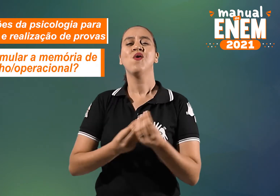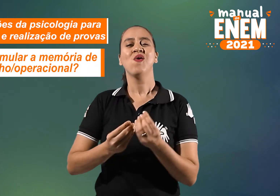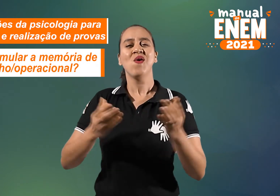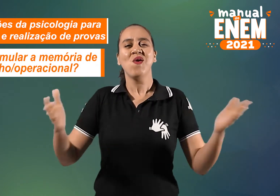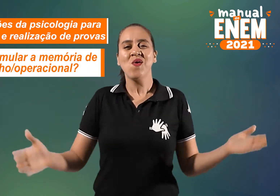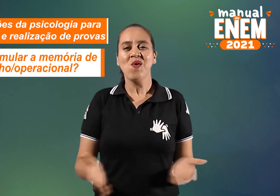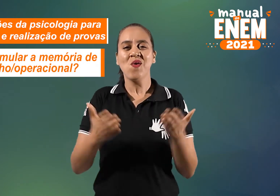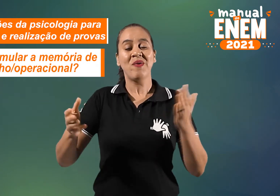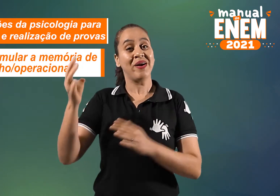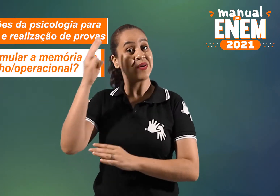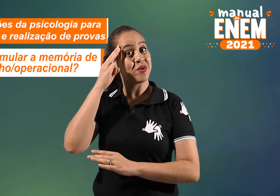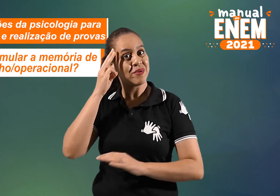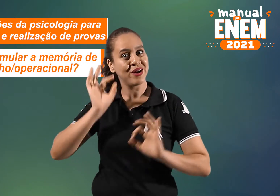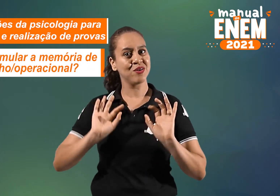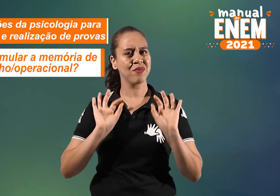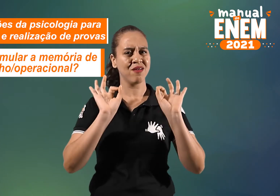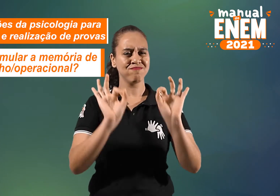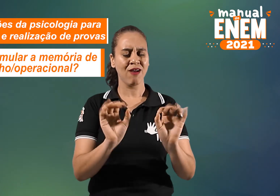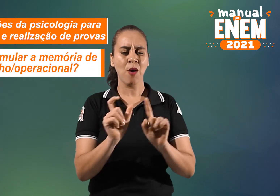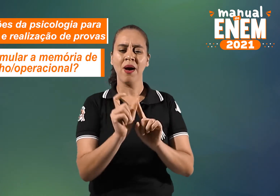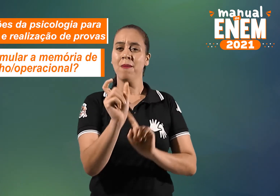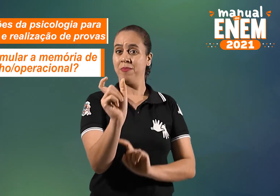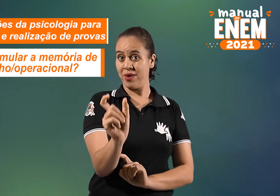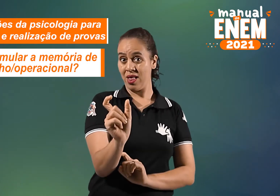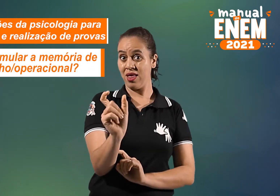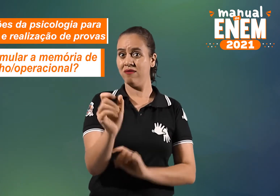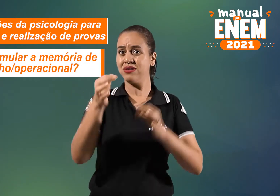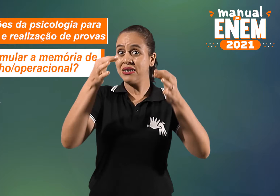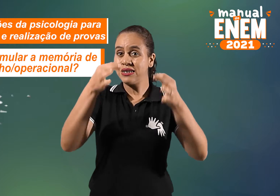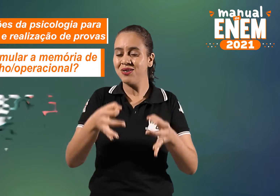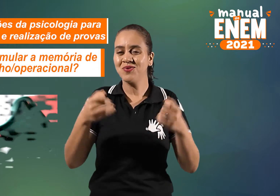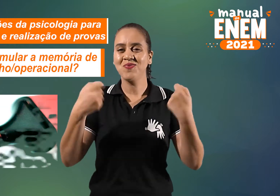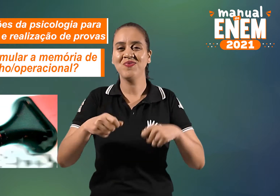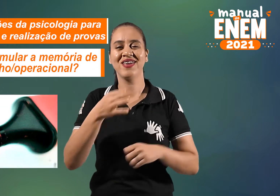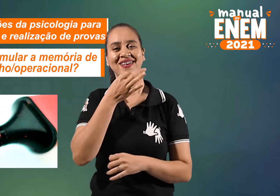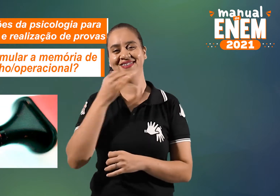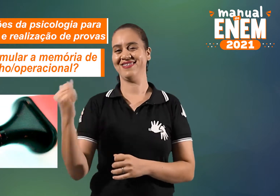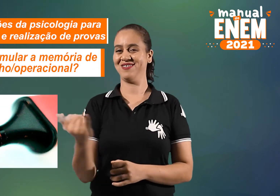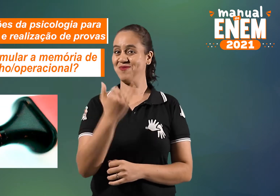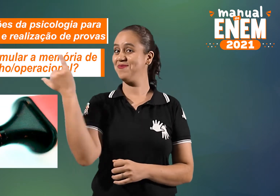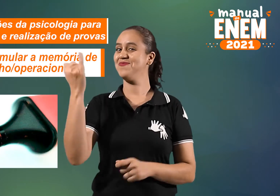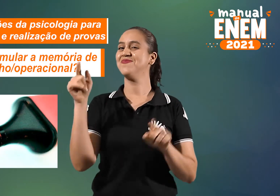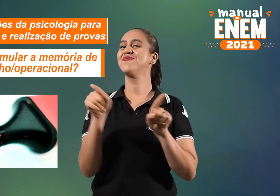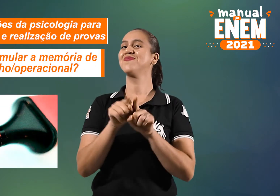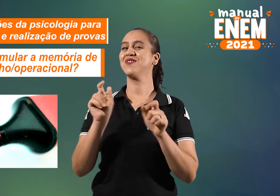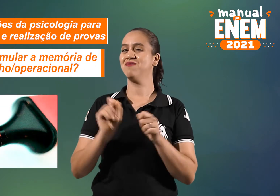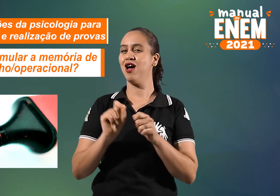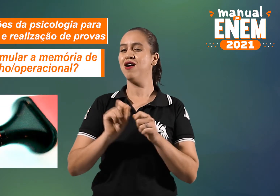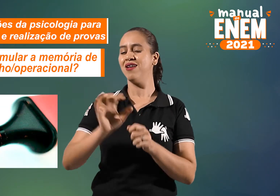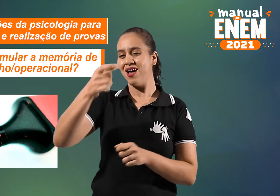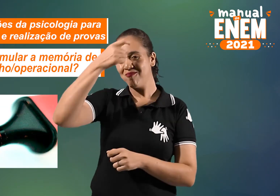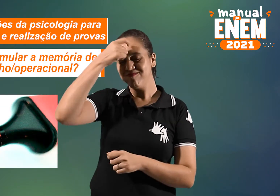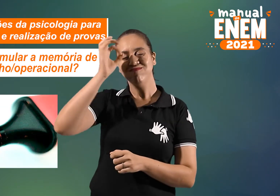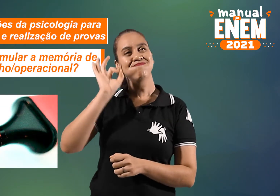memória de trabalho operacional? Grife palavras-chave, aquelas que você acha que são mais importantes e que façam sentido para